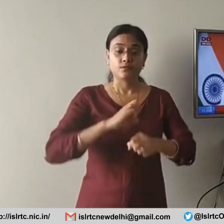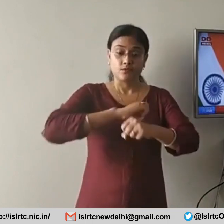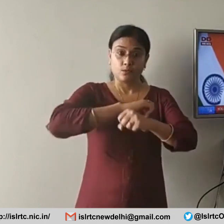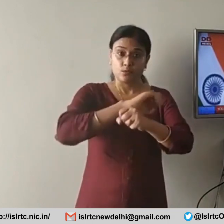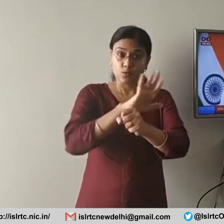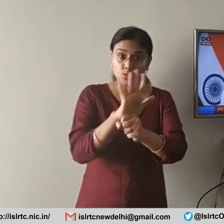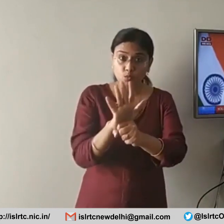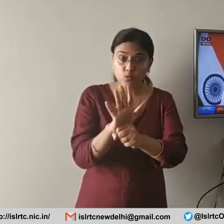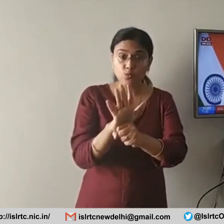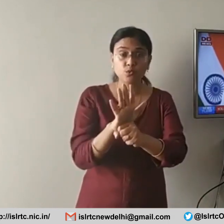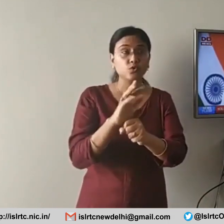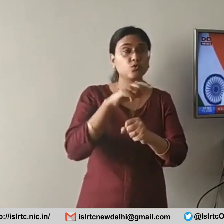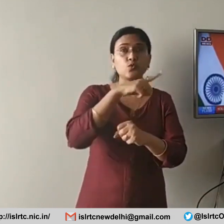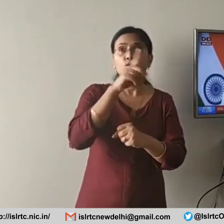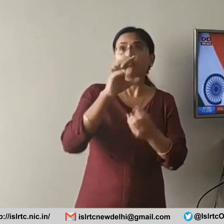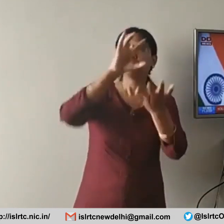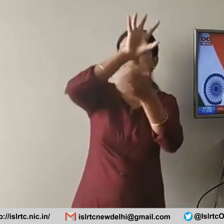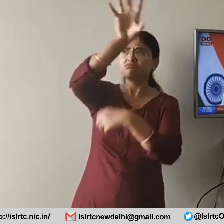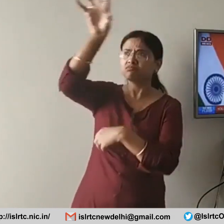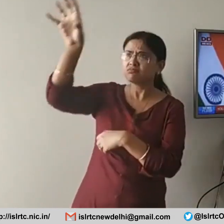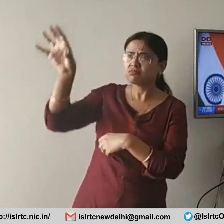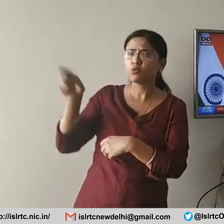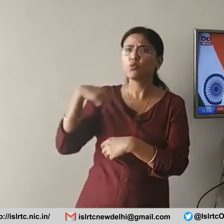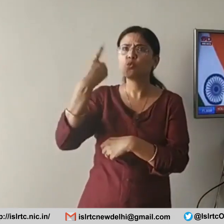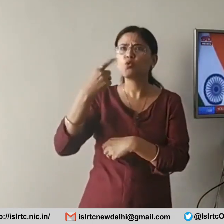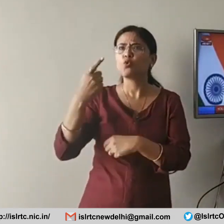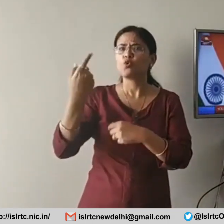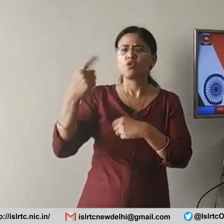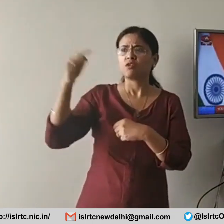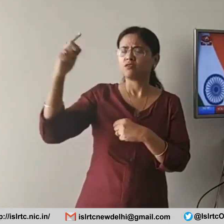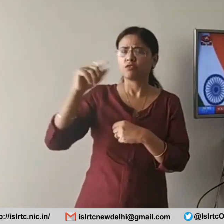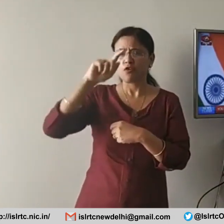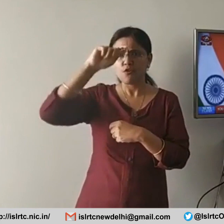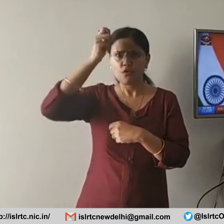कोरोना प्रभावित देशों से आने वाले यात्रियों की